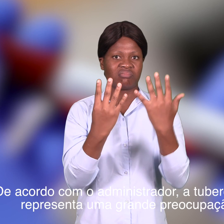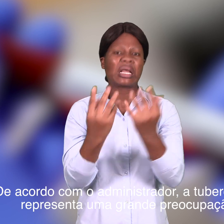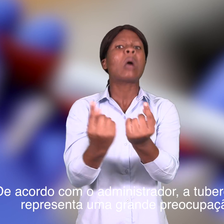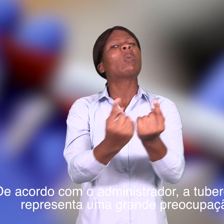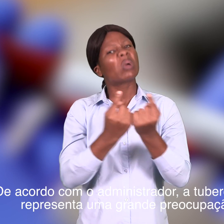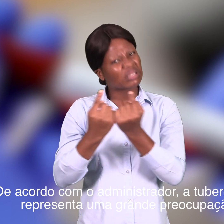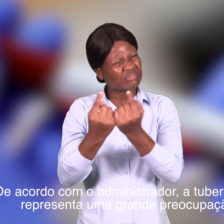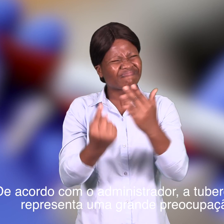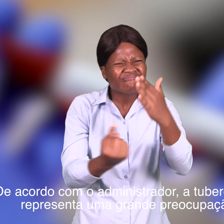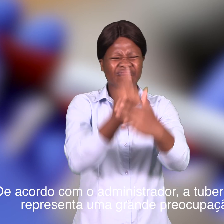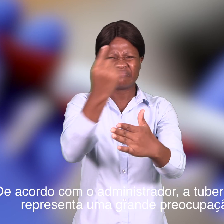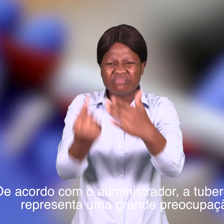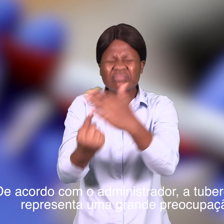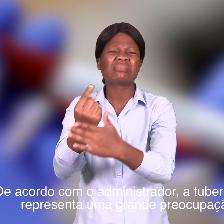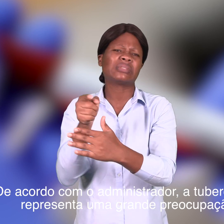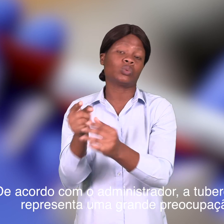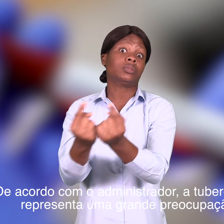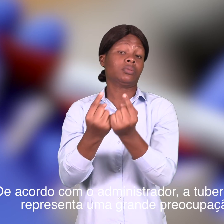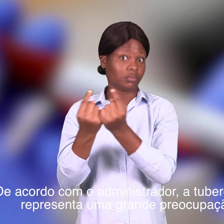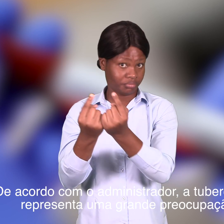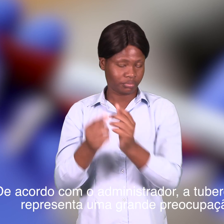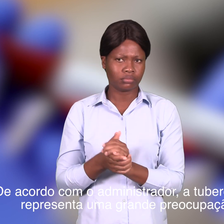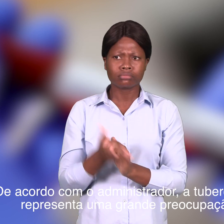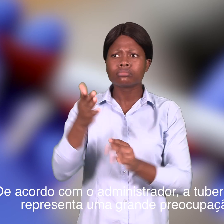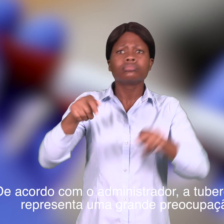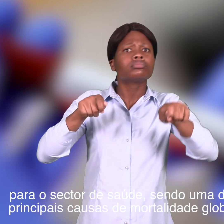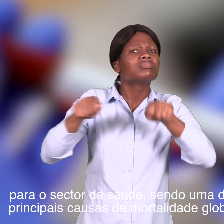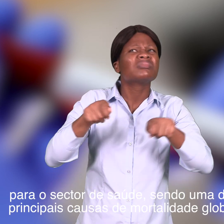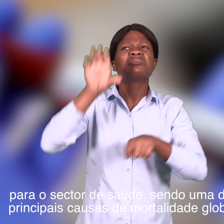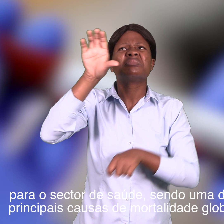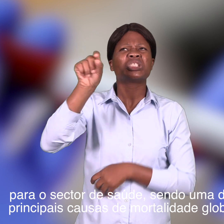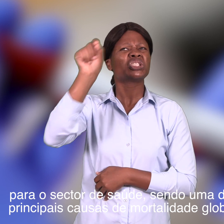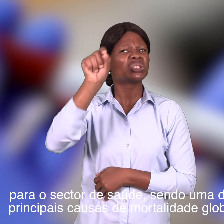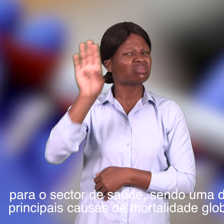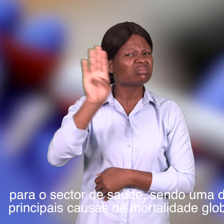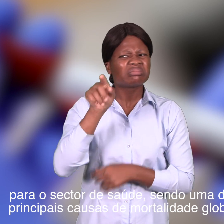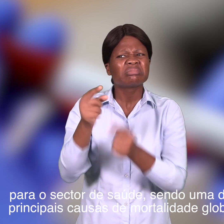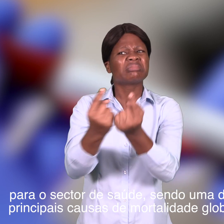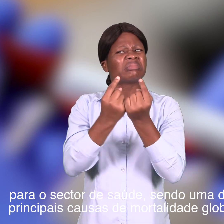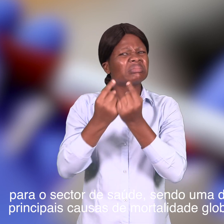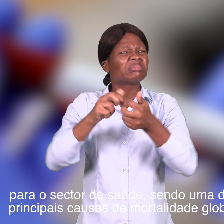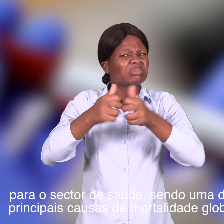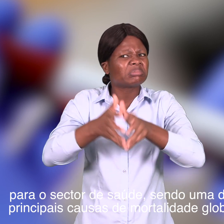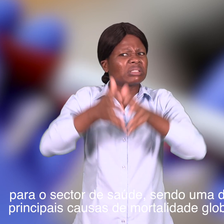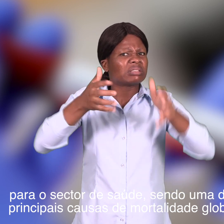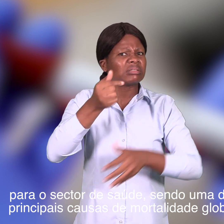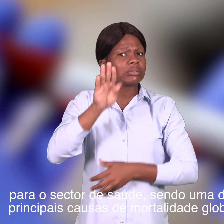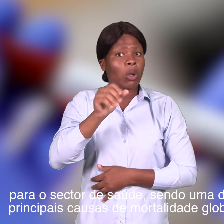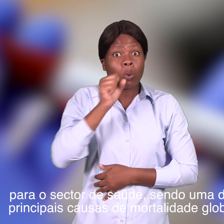acordo com o administrador, a tuberculose representa uma grande preocupação para o setor da saúde, sendo uma das principais causas da